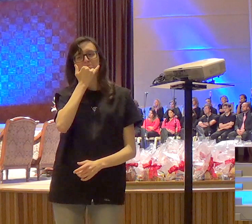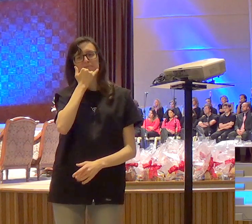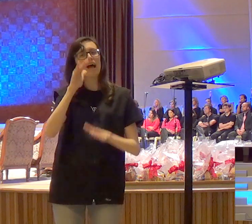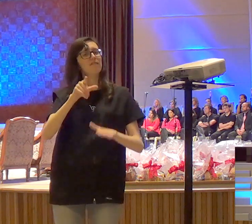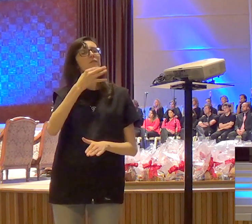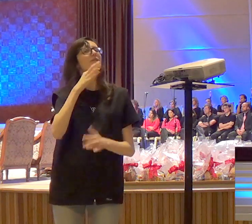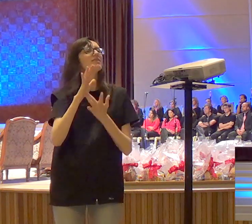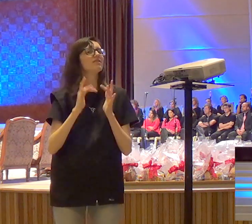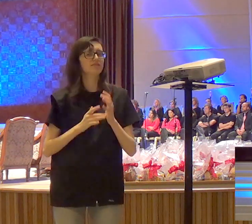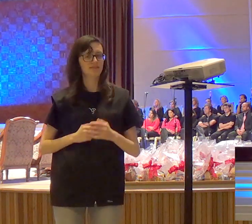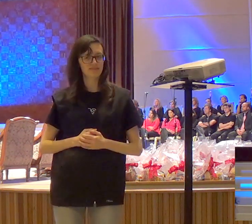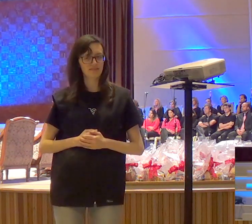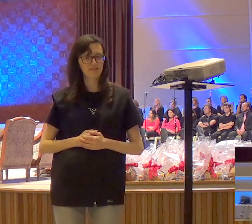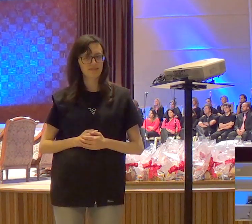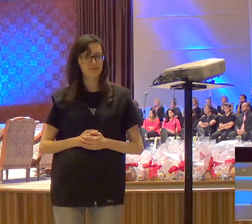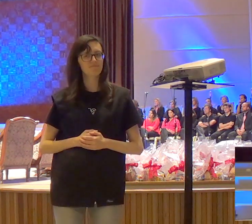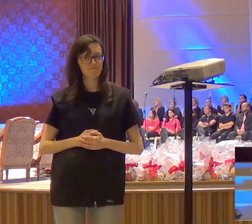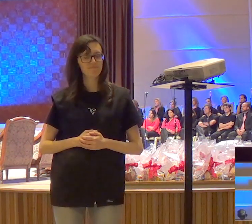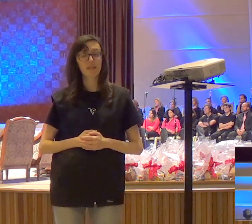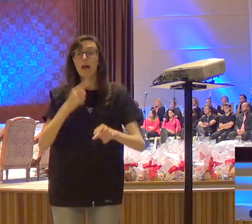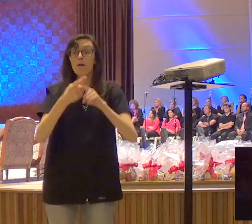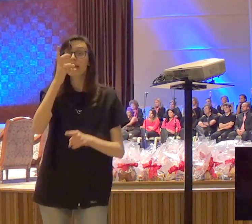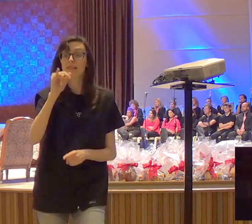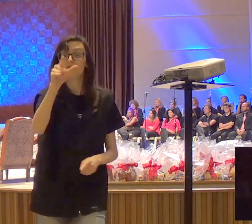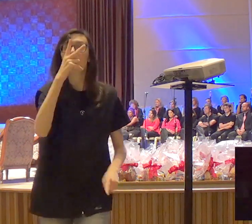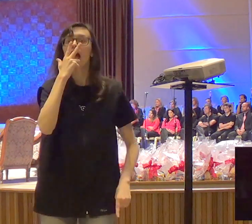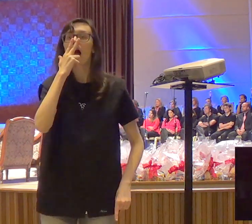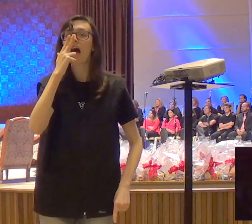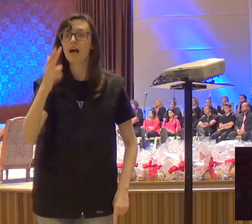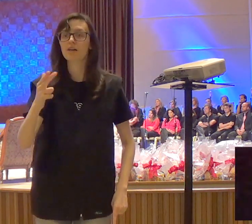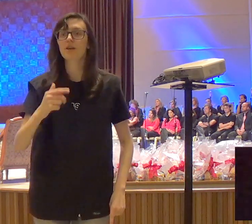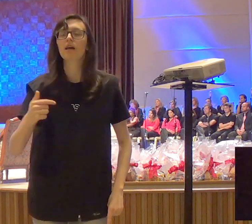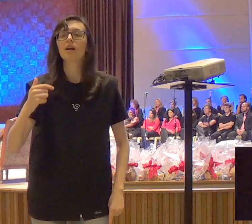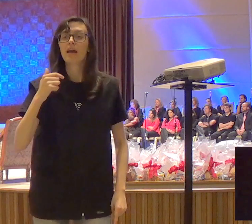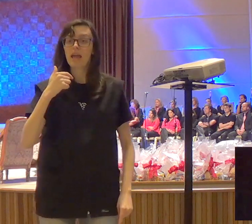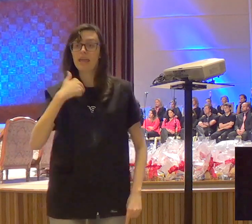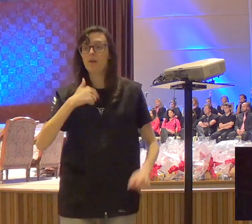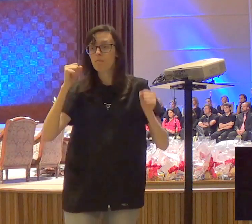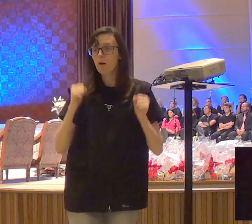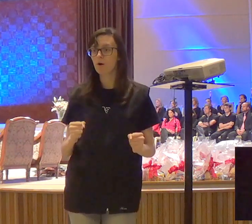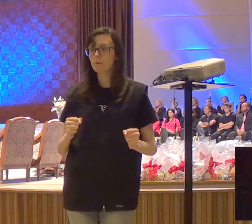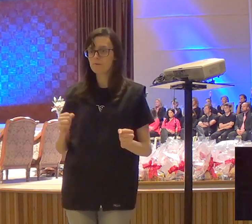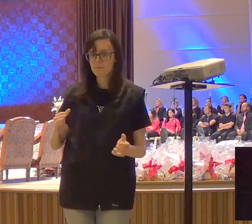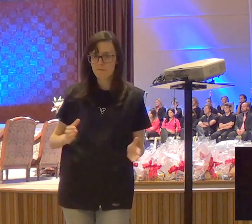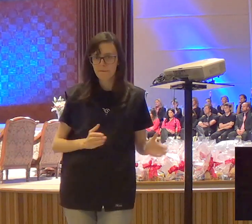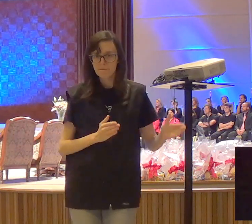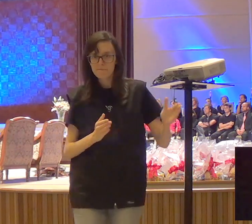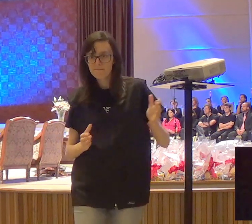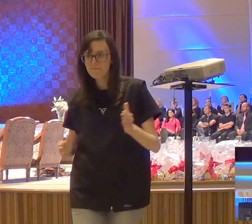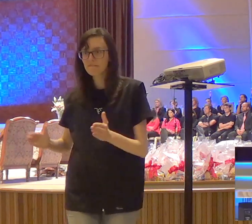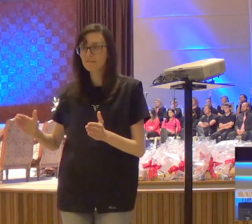you can earn your way to Jesus, porque se você pensa que você pode ganhar o seu caminho até